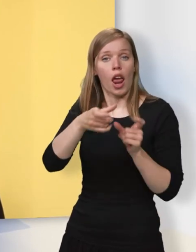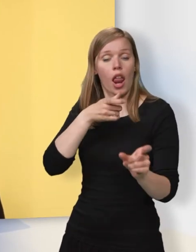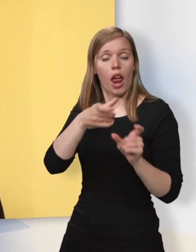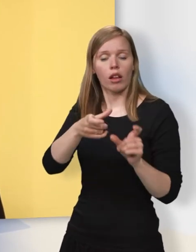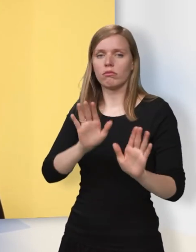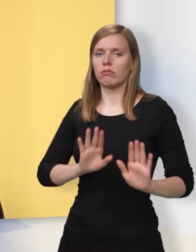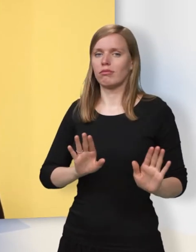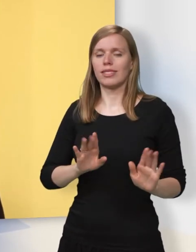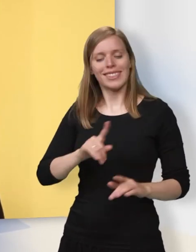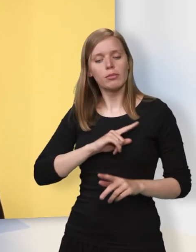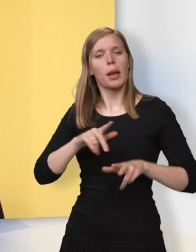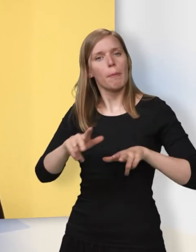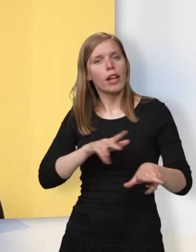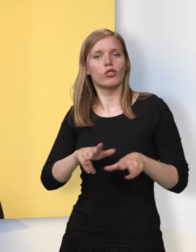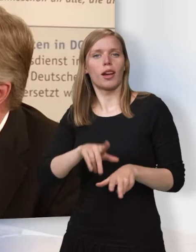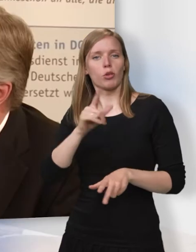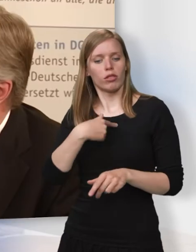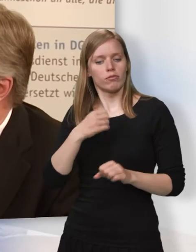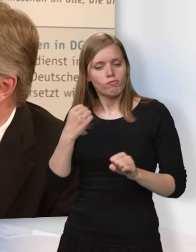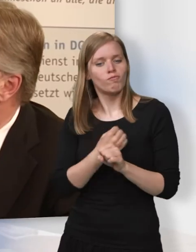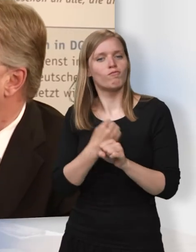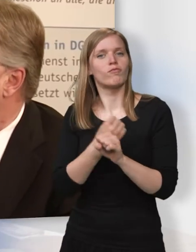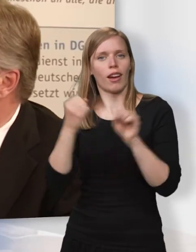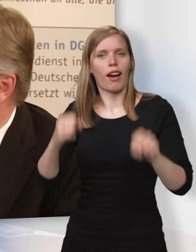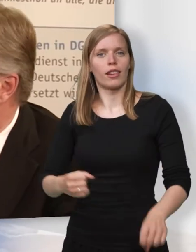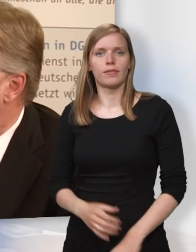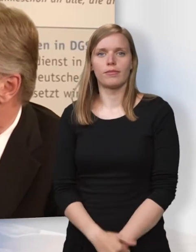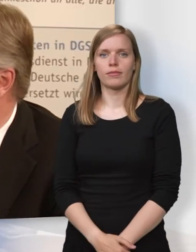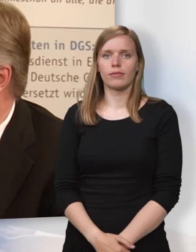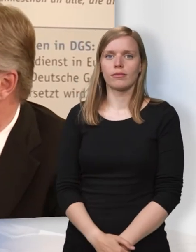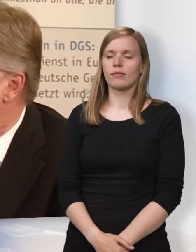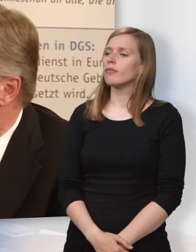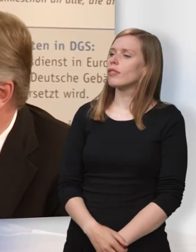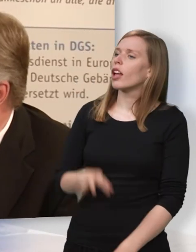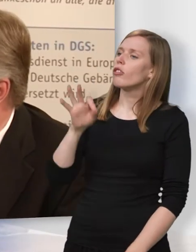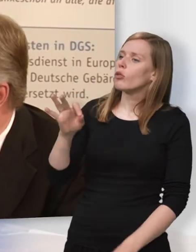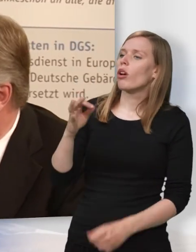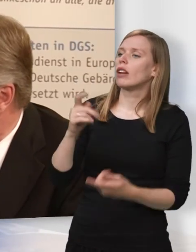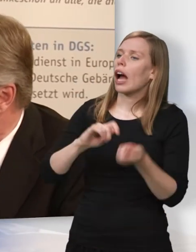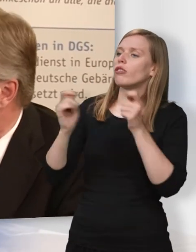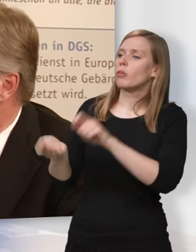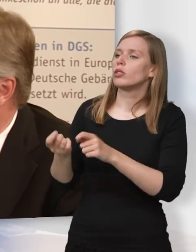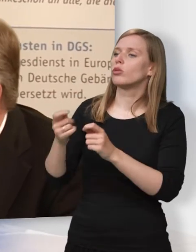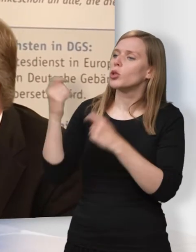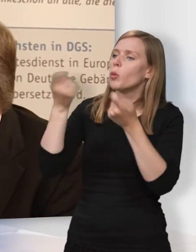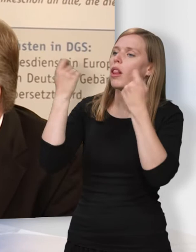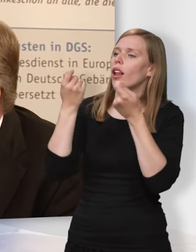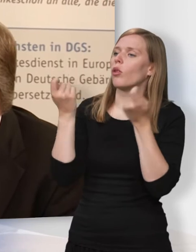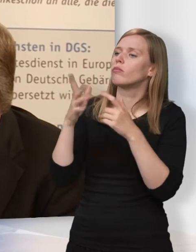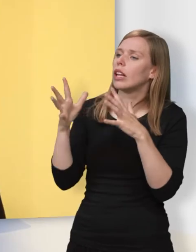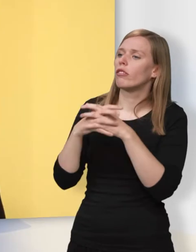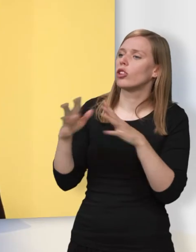ein Manager, ein Mensch der Tat. Schreiben Sie doch der evangelischen Kirche zum Reformationsjubiläum als Manager etwas